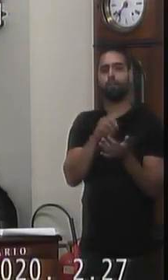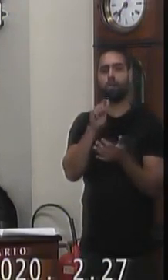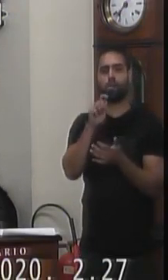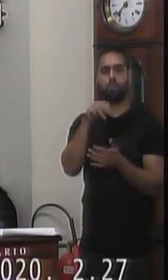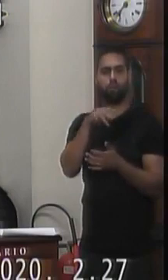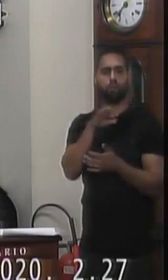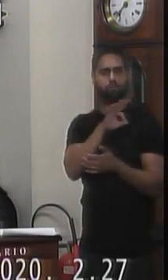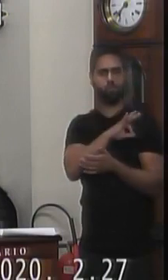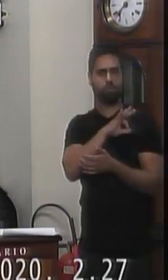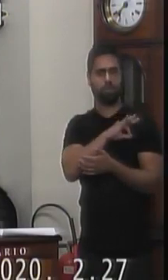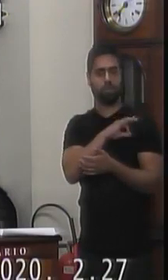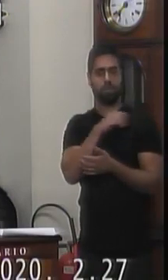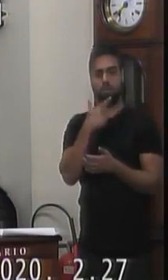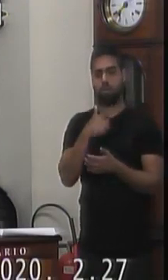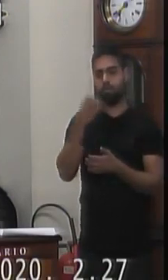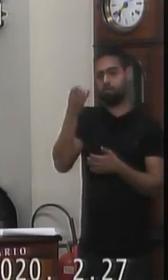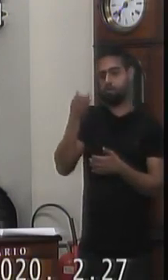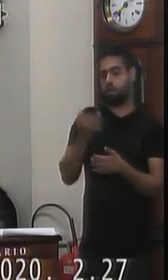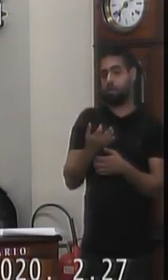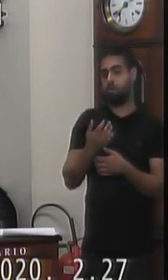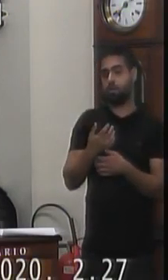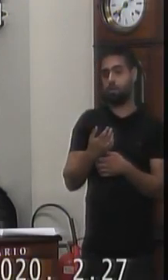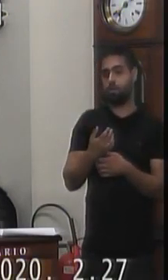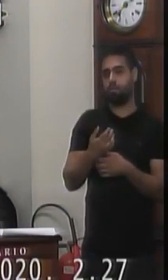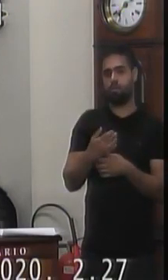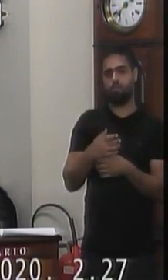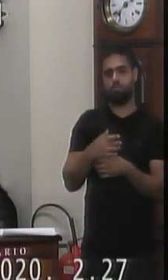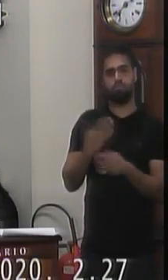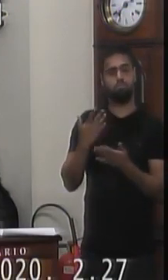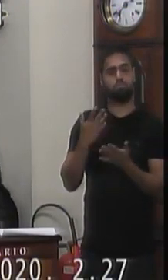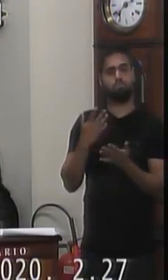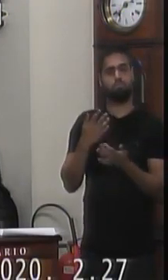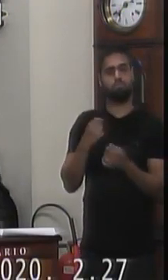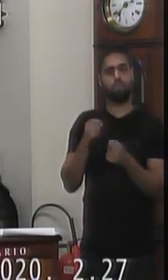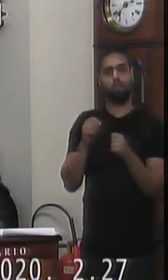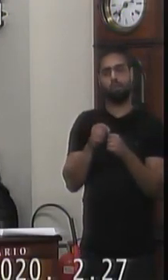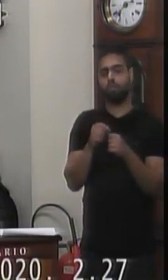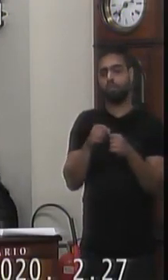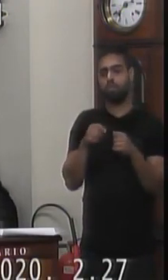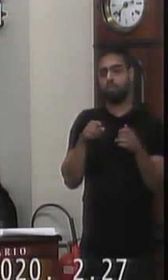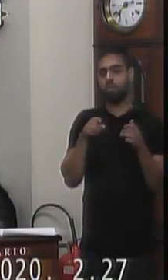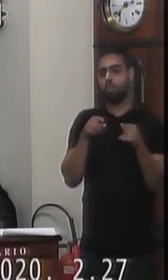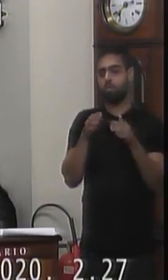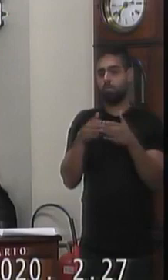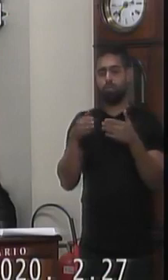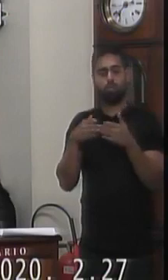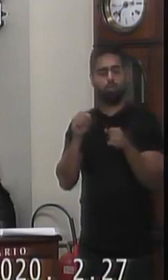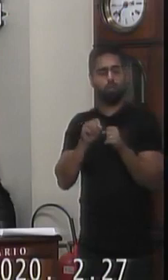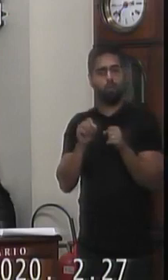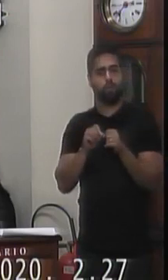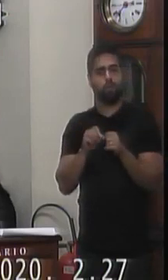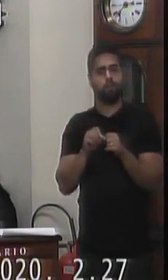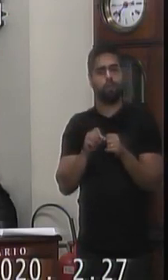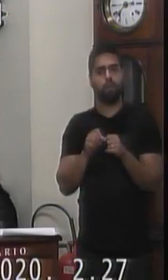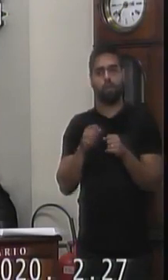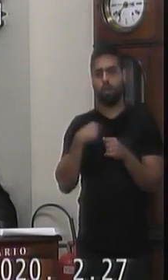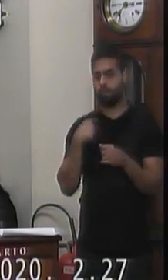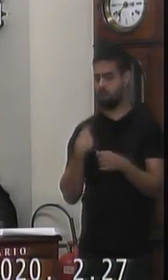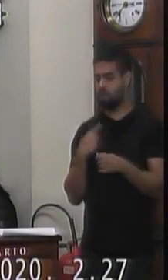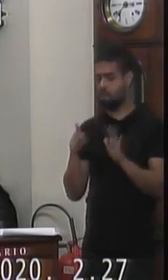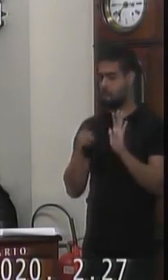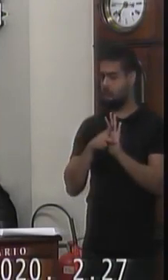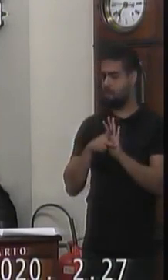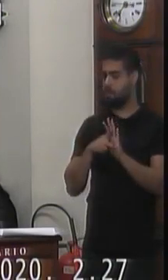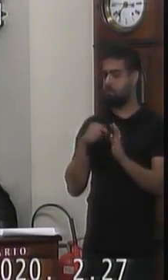guarda. Não tem ainda uma explicação, não vou fazer através desse questionamento, através de requerimento, vou